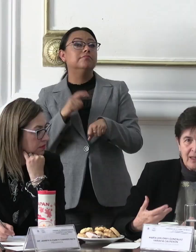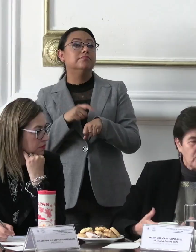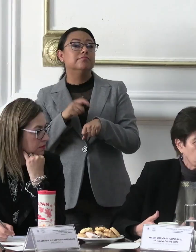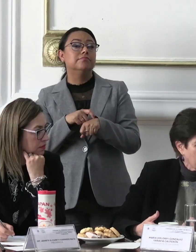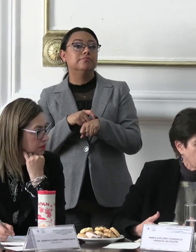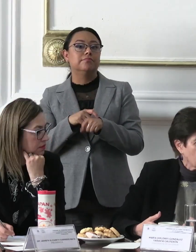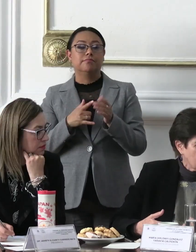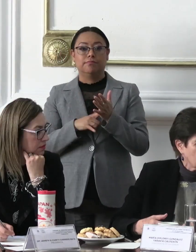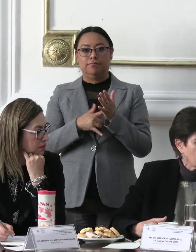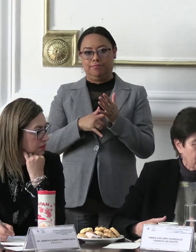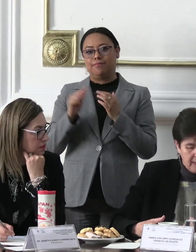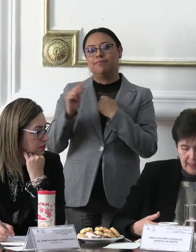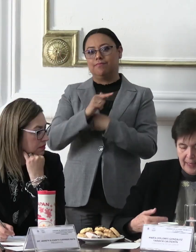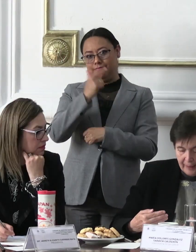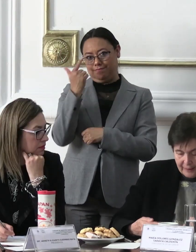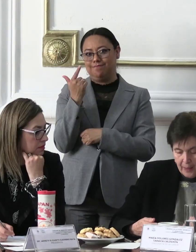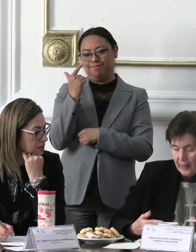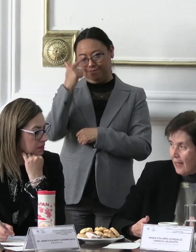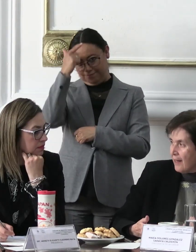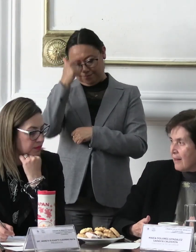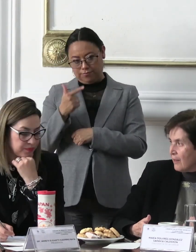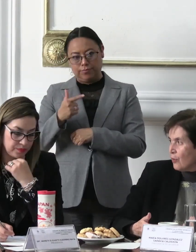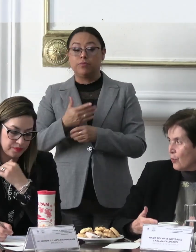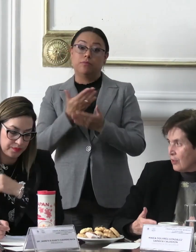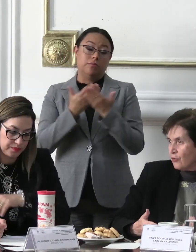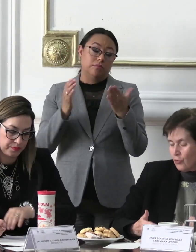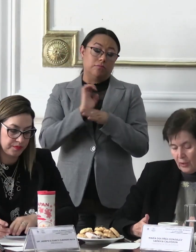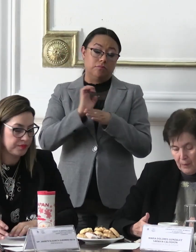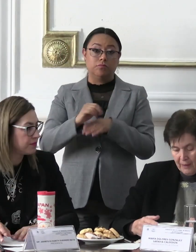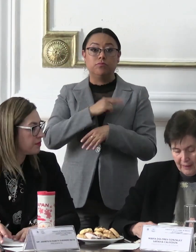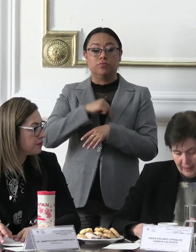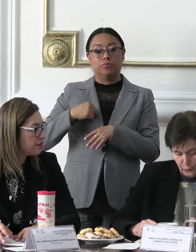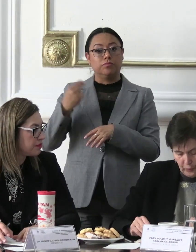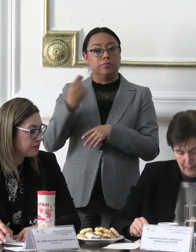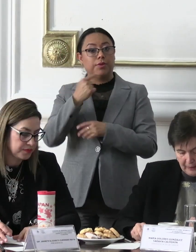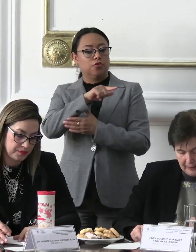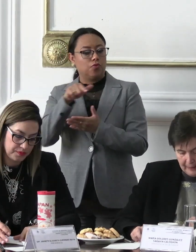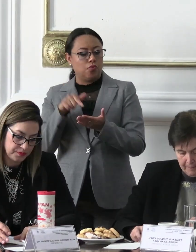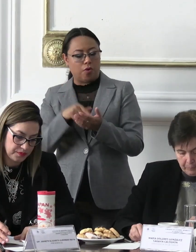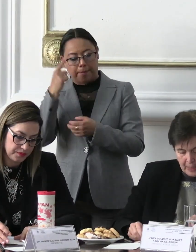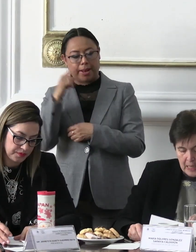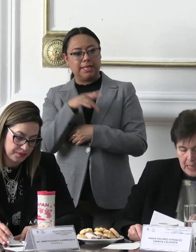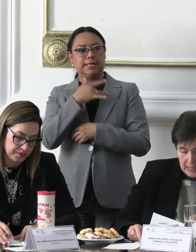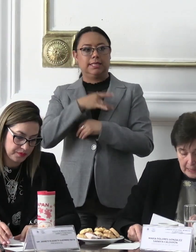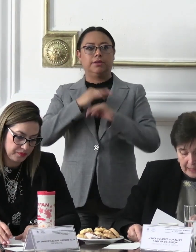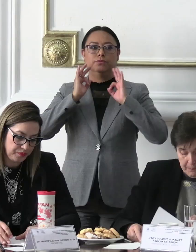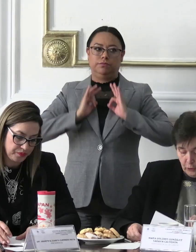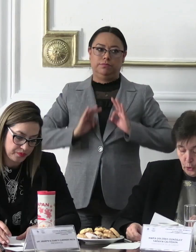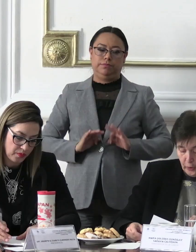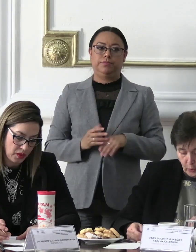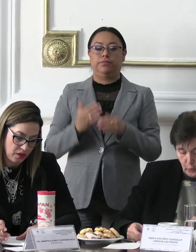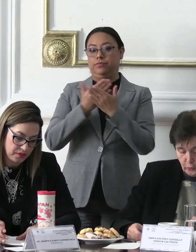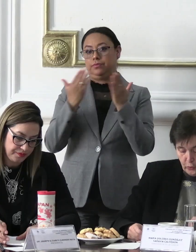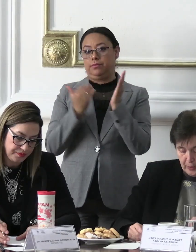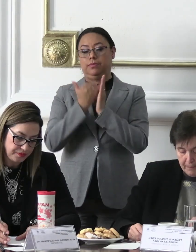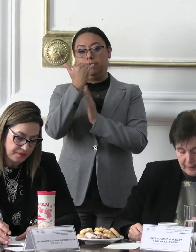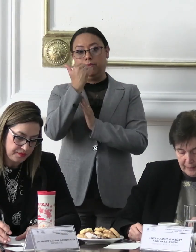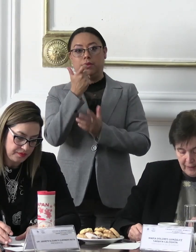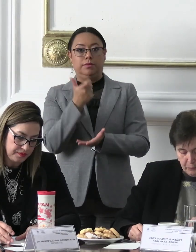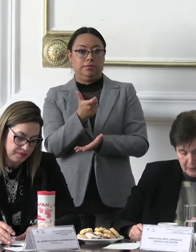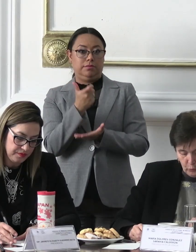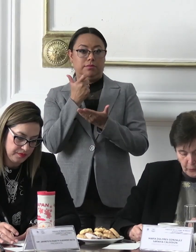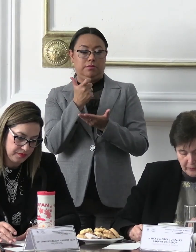posibilidad de tener un espacio digno para trabajar alrededor de estos temas es fundamental. Incremento de costos